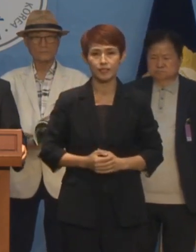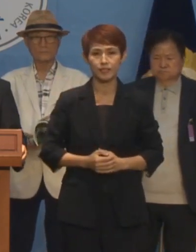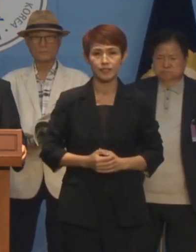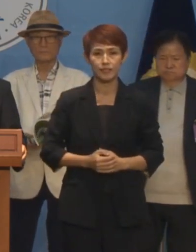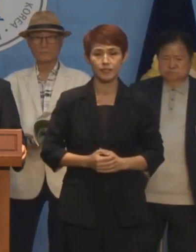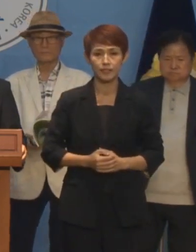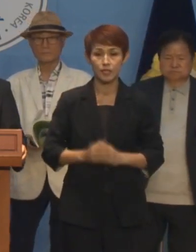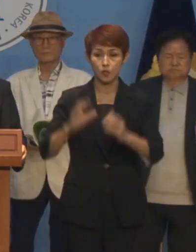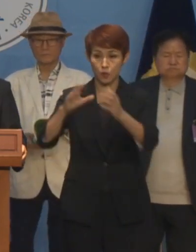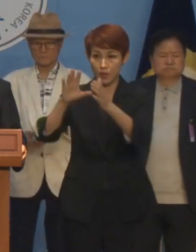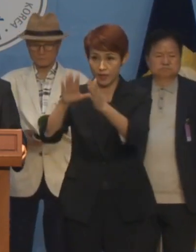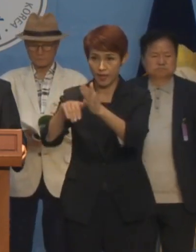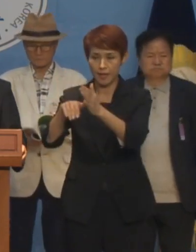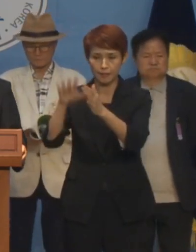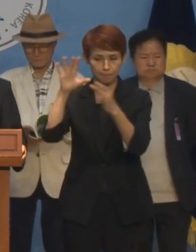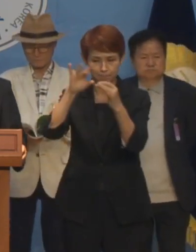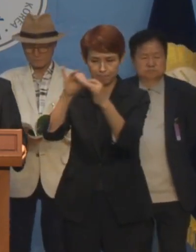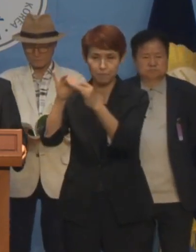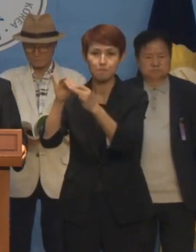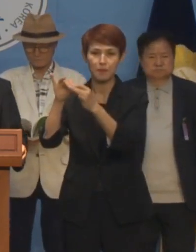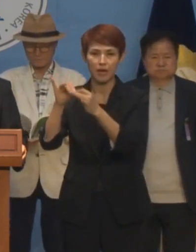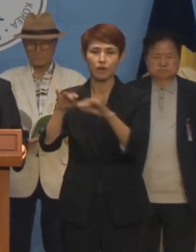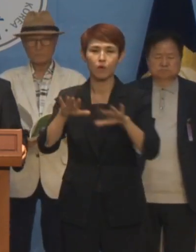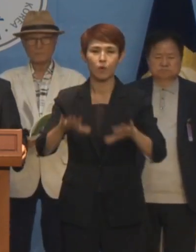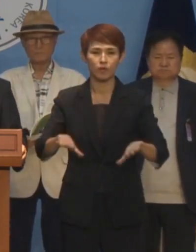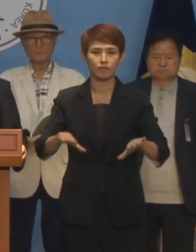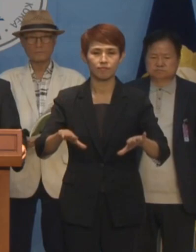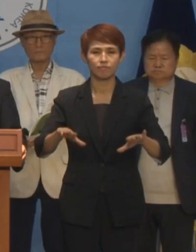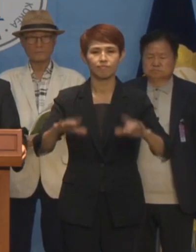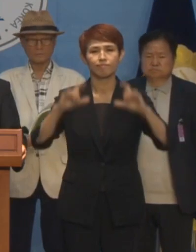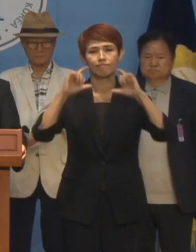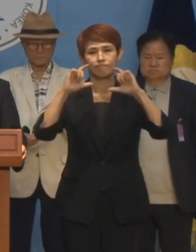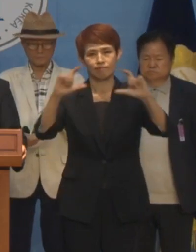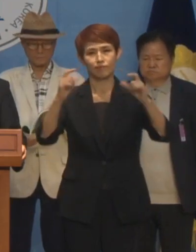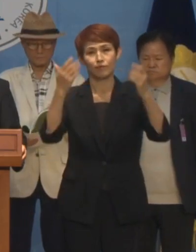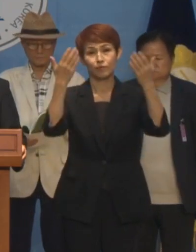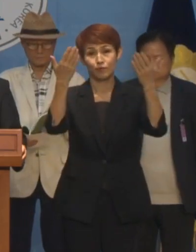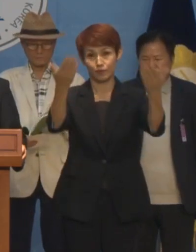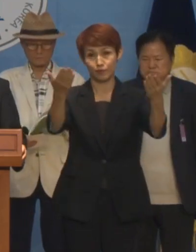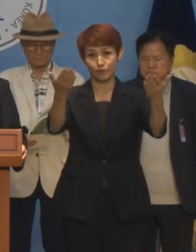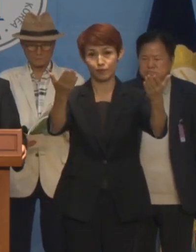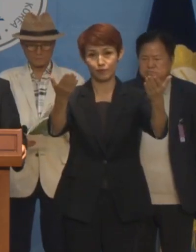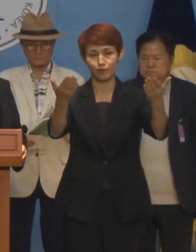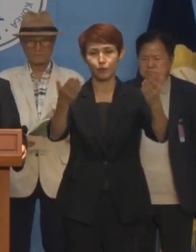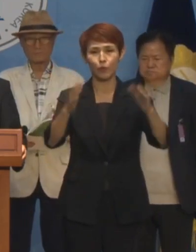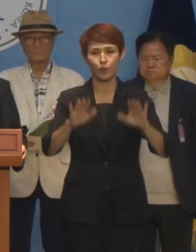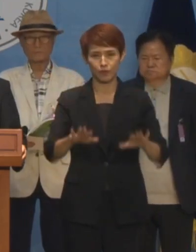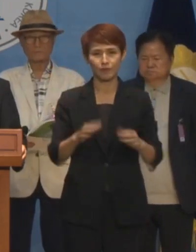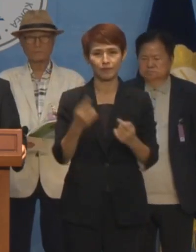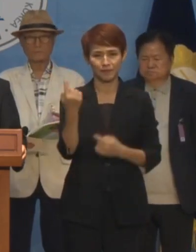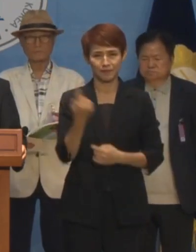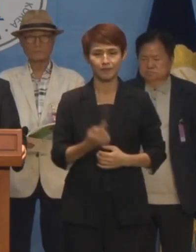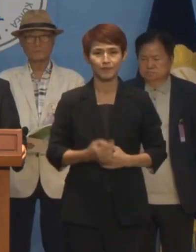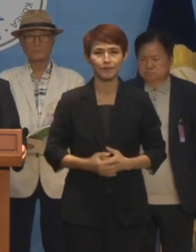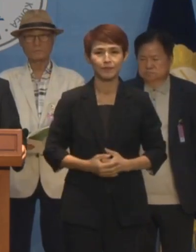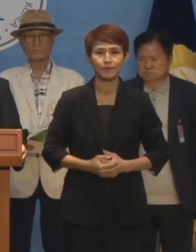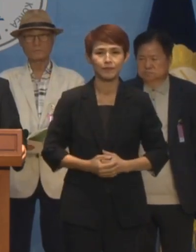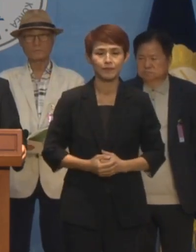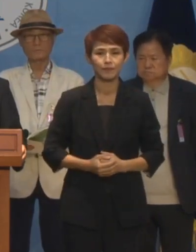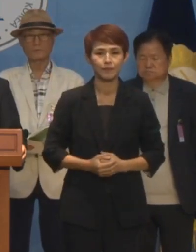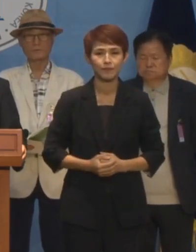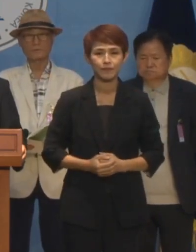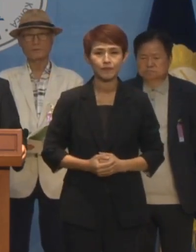저희들이 뜻을 모으고 이 자리에서 성명을 통해서 국민 여러분들께 저희들의 뜻을 전달하고자 합니다.